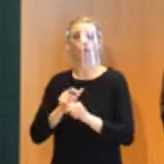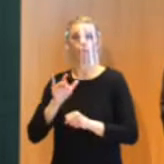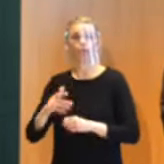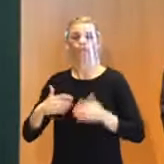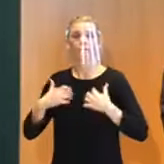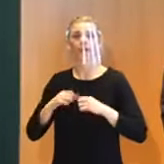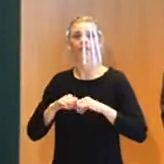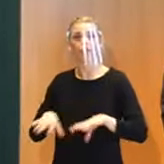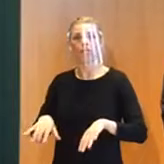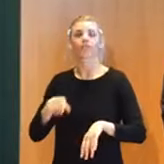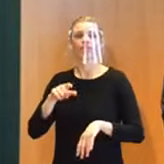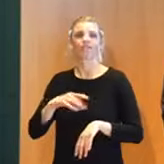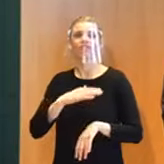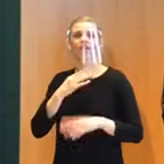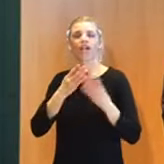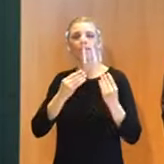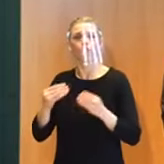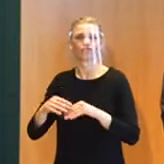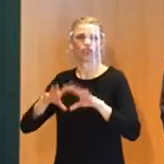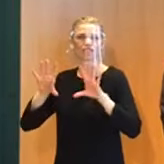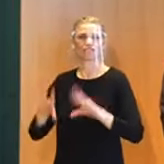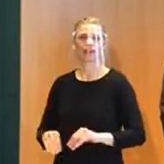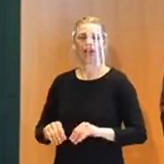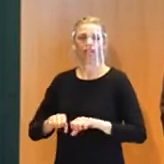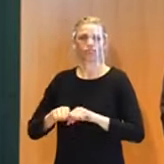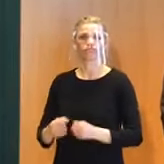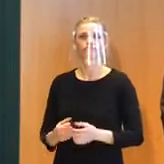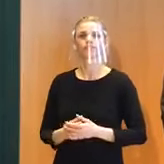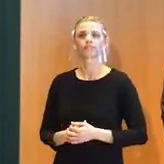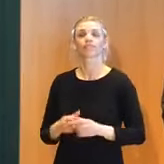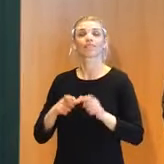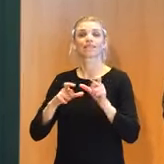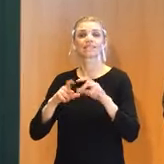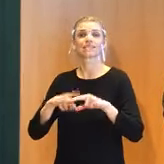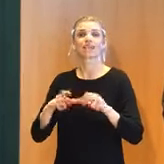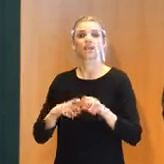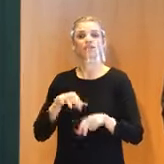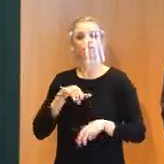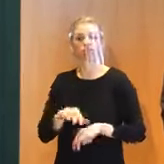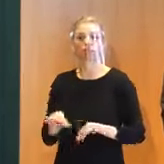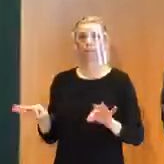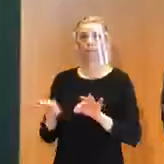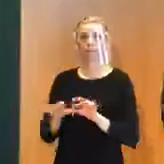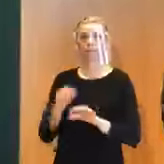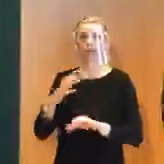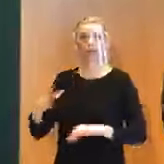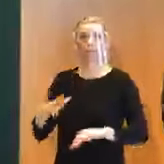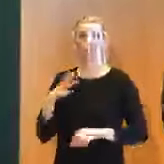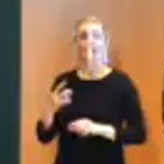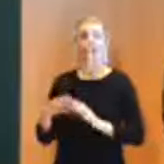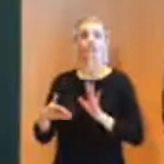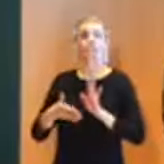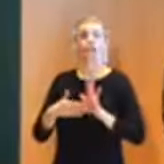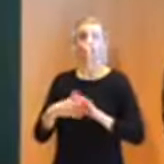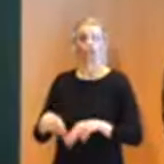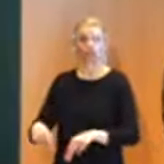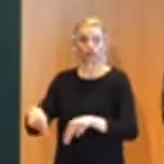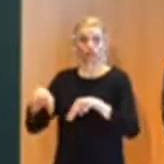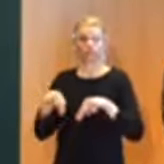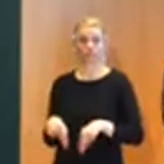tiež k veľkému množstvu zlyhaní. SAS je pripravená, hneď ako podá Igor Matovič demisiu,